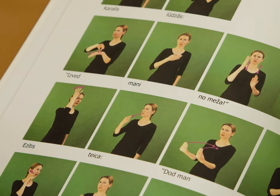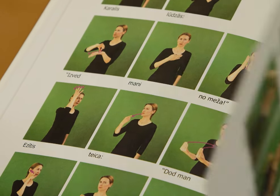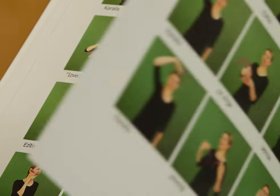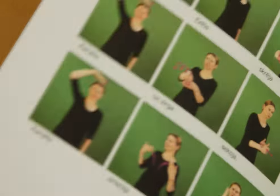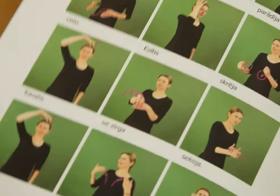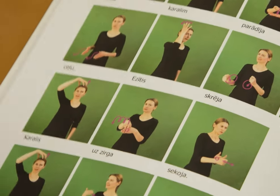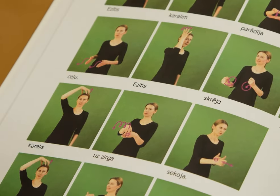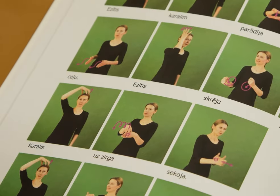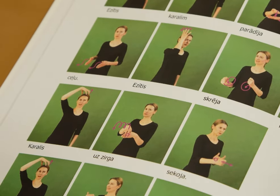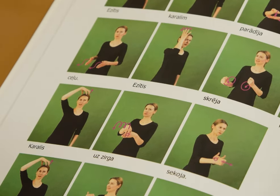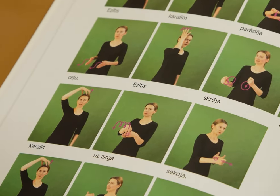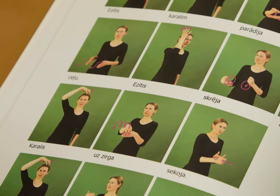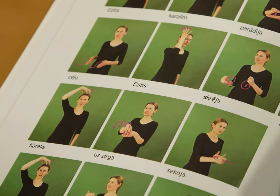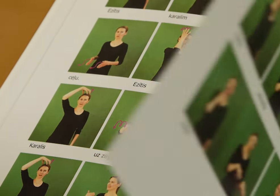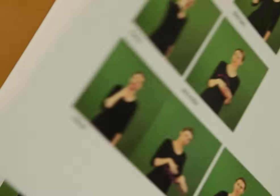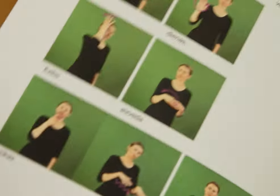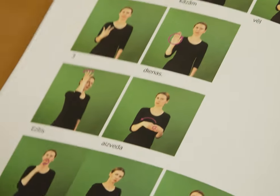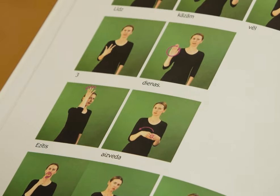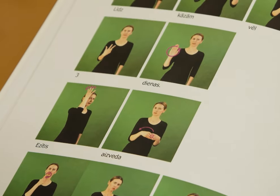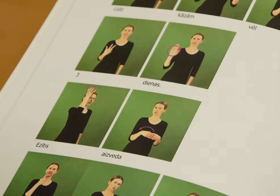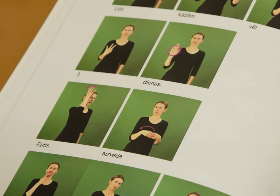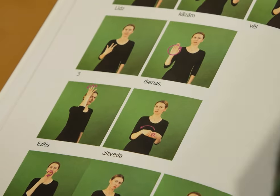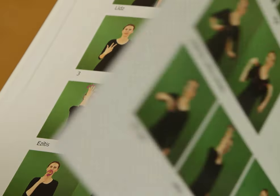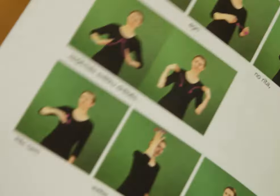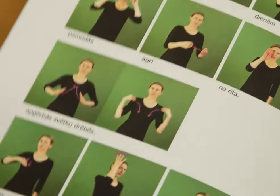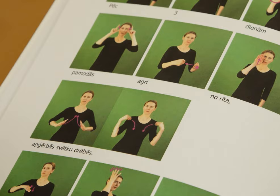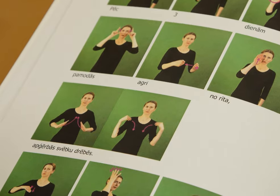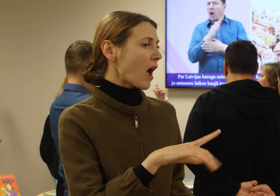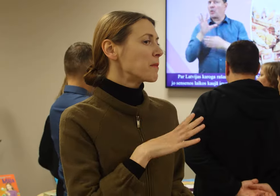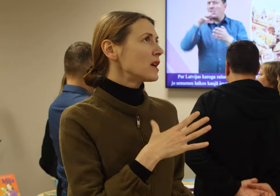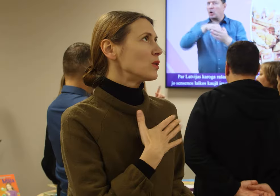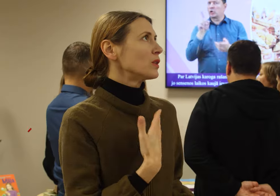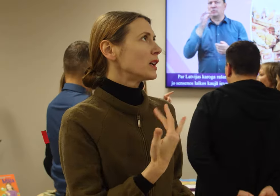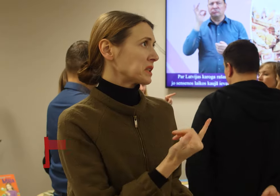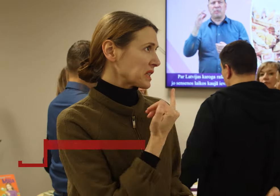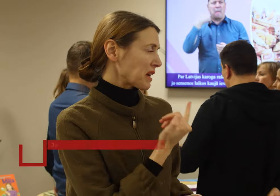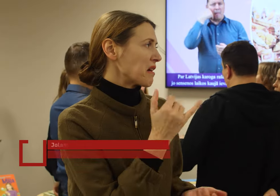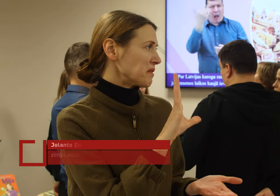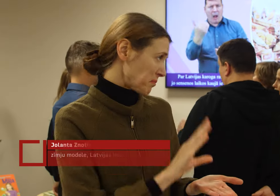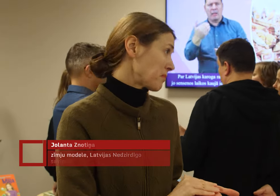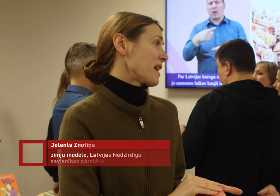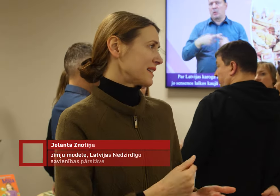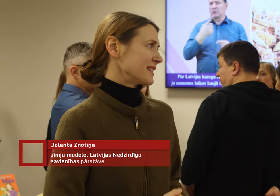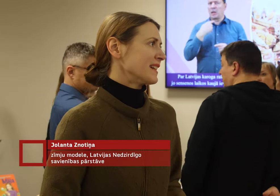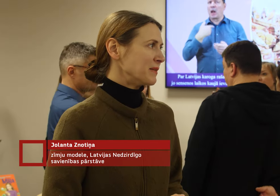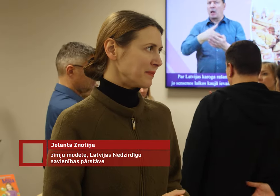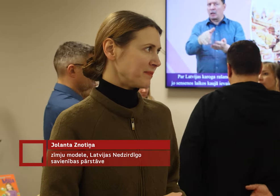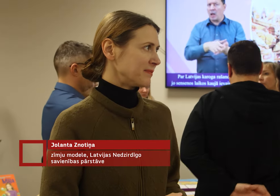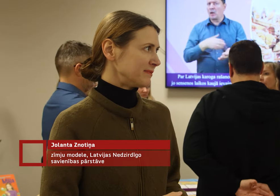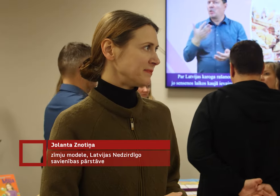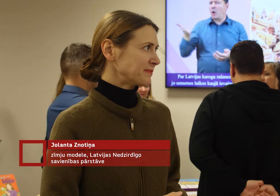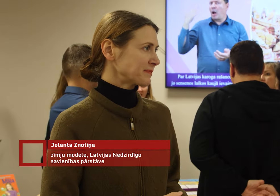pirmo reizi. Jolantas Notiņa steikto pārstāsta surdo tulce. Tā man bija interesanta